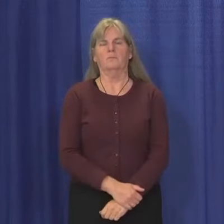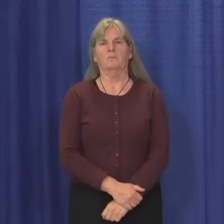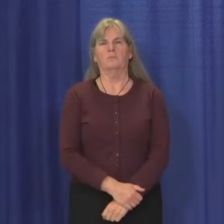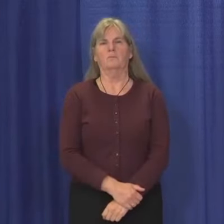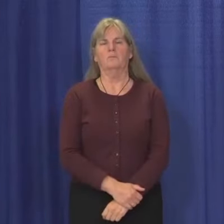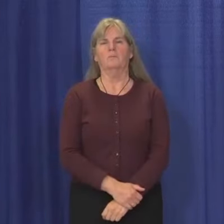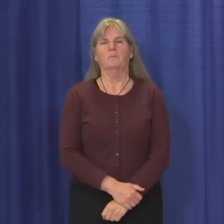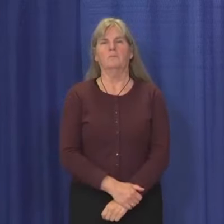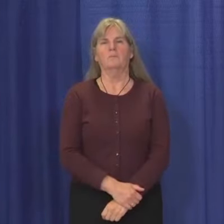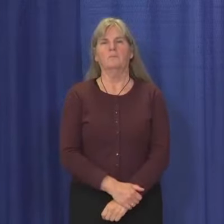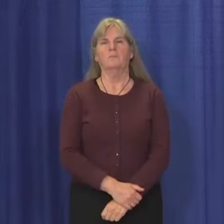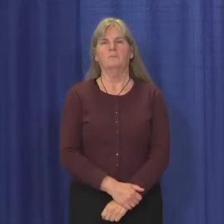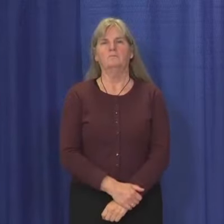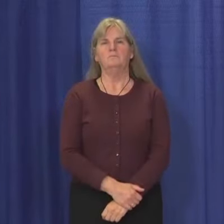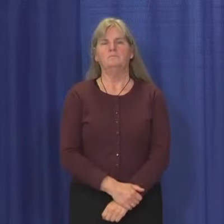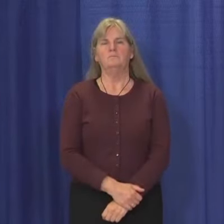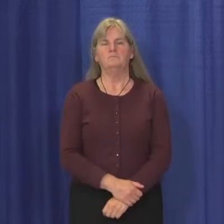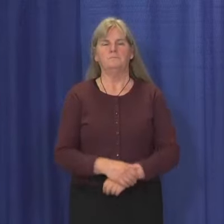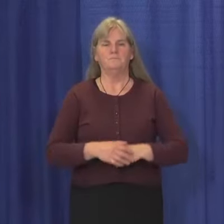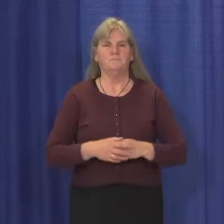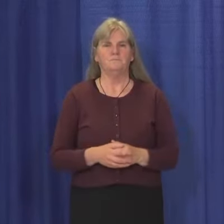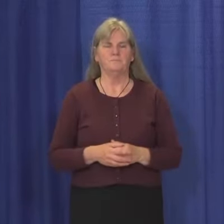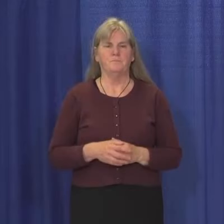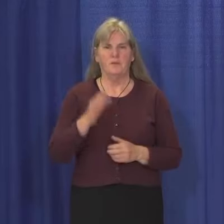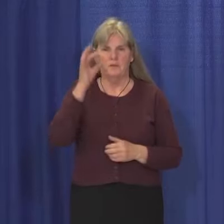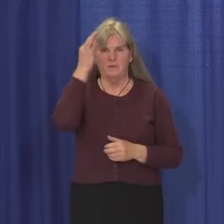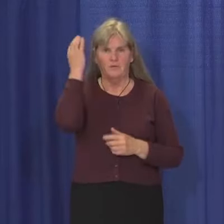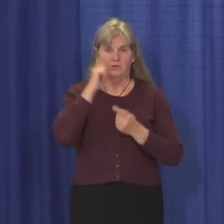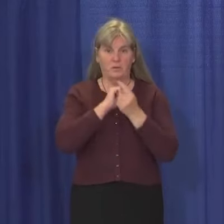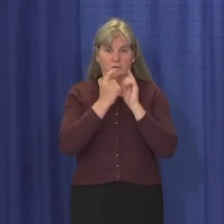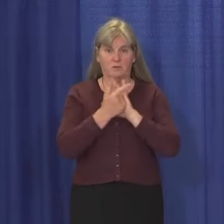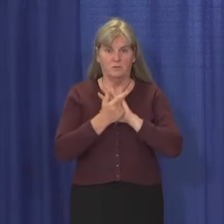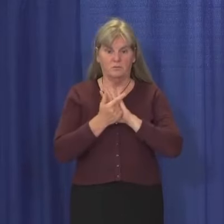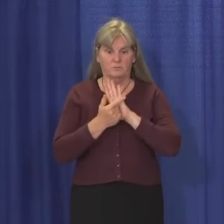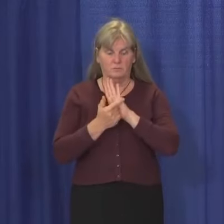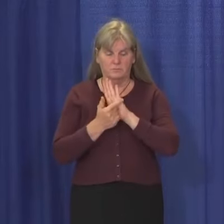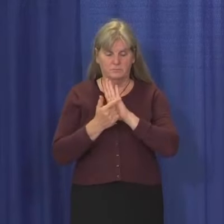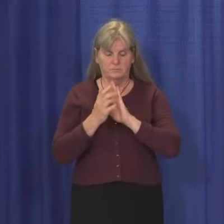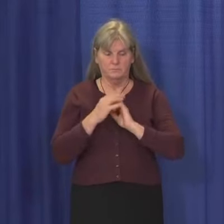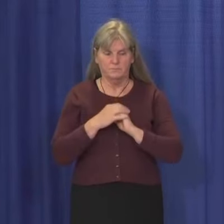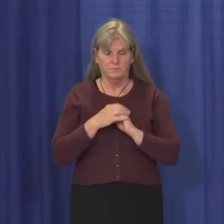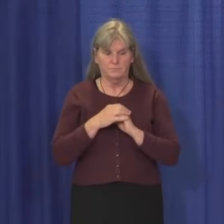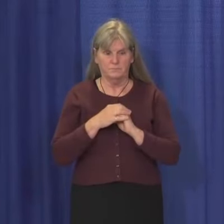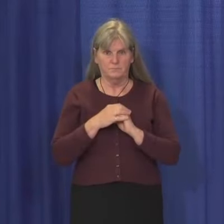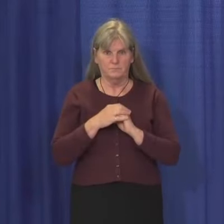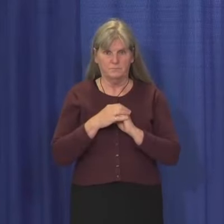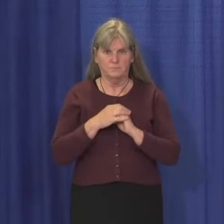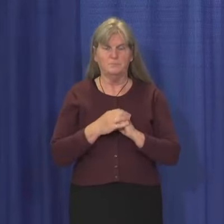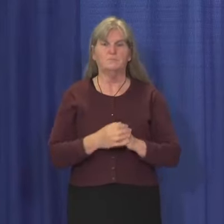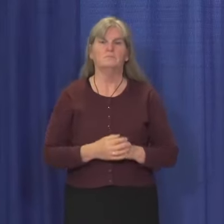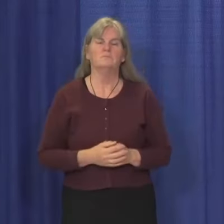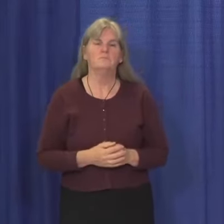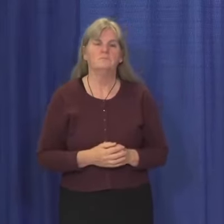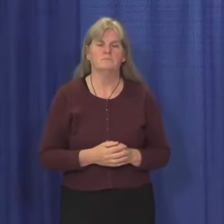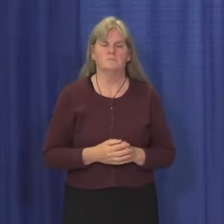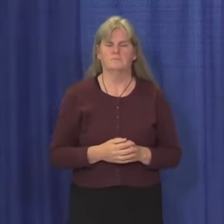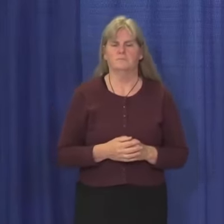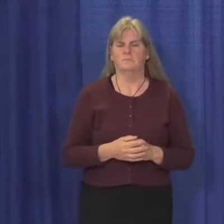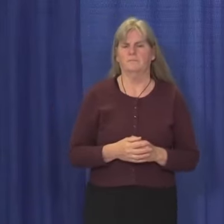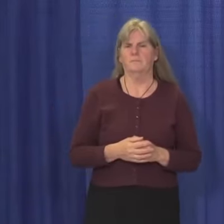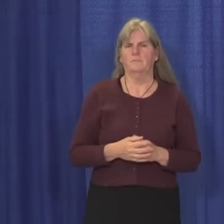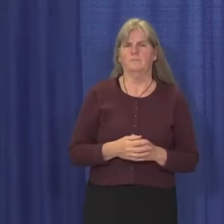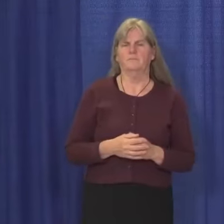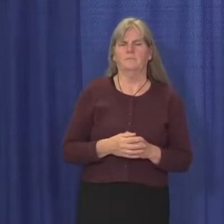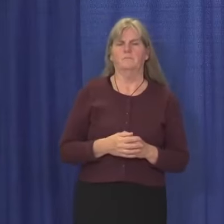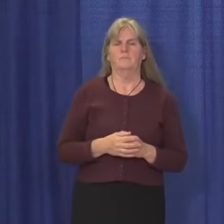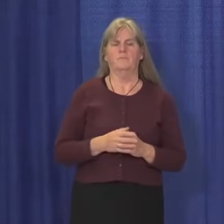déjà et qui est une possibilité aussi pour le Yukon? So at this point, given